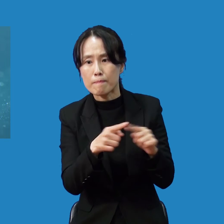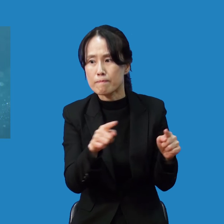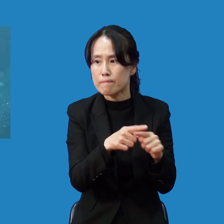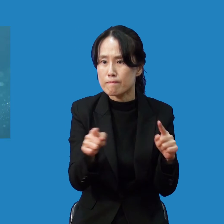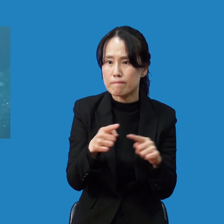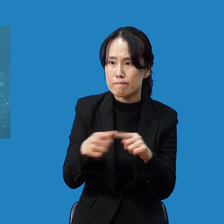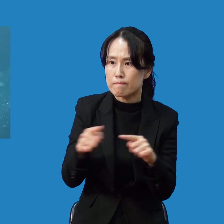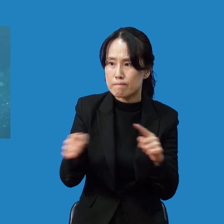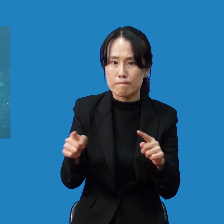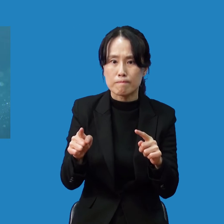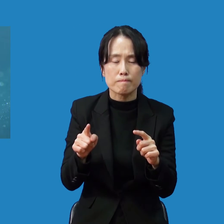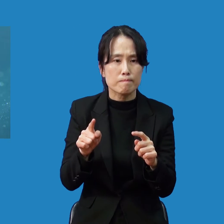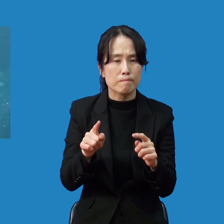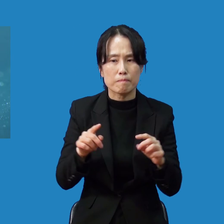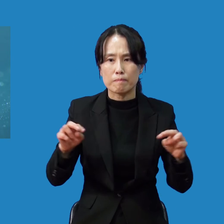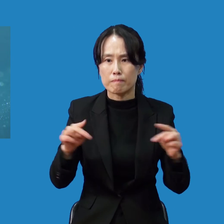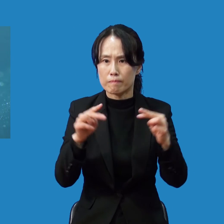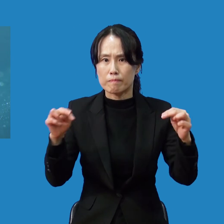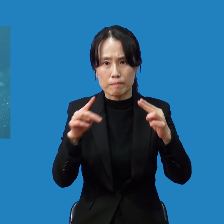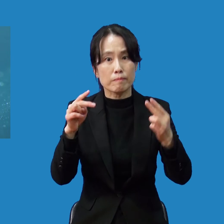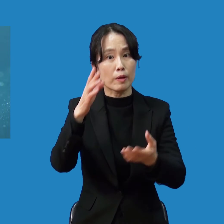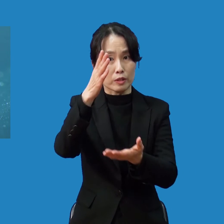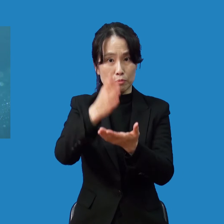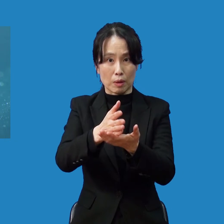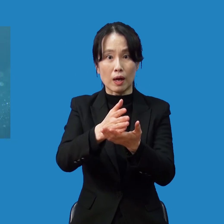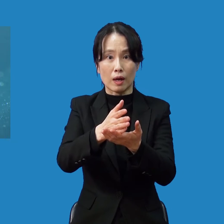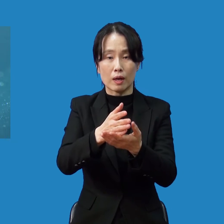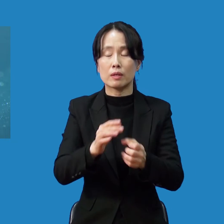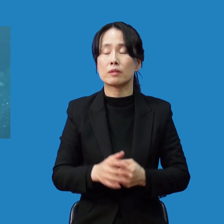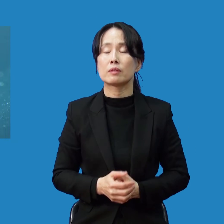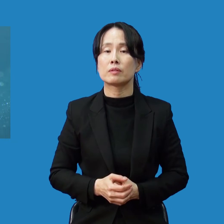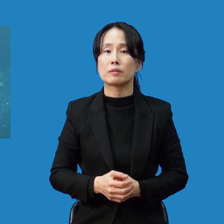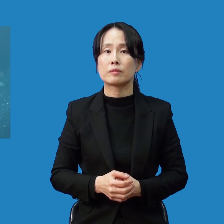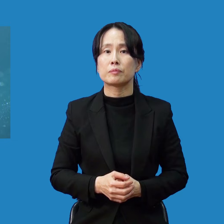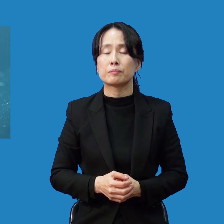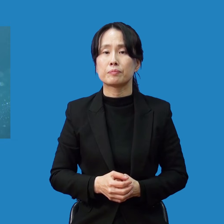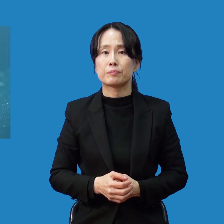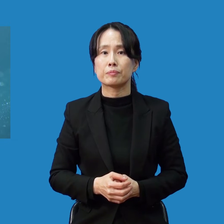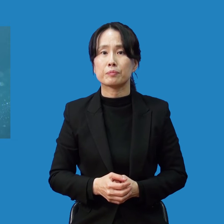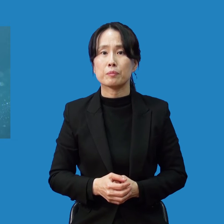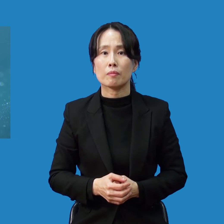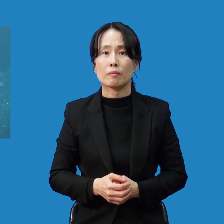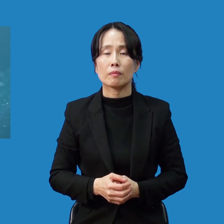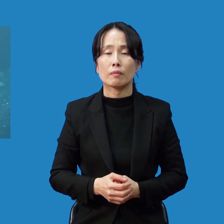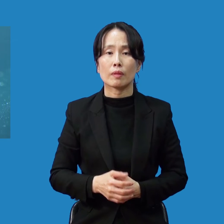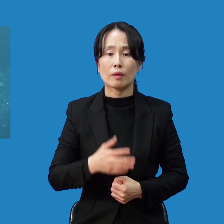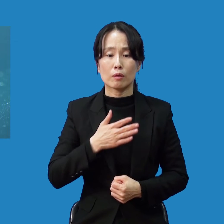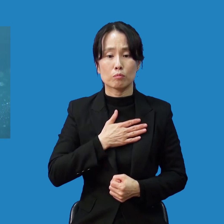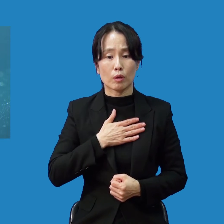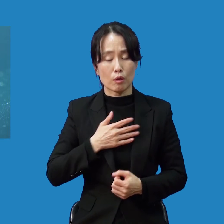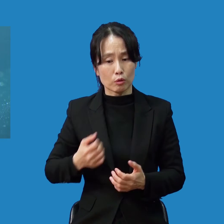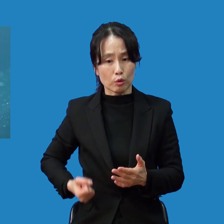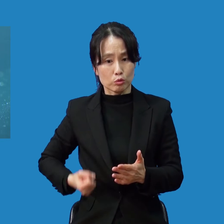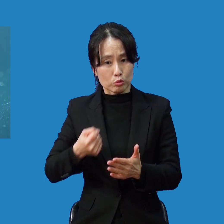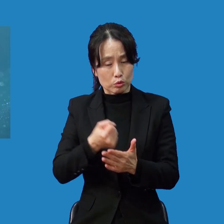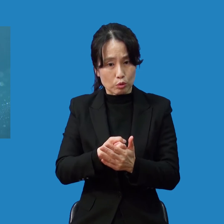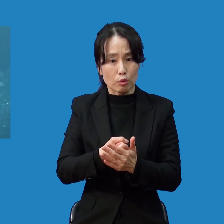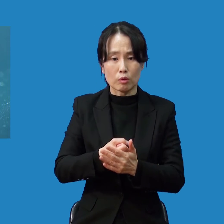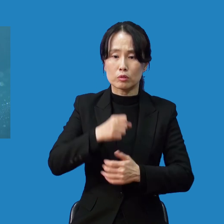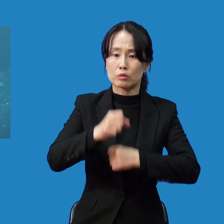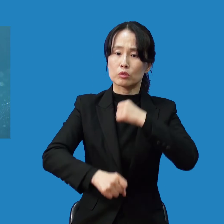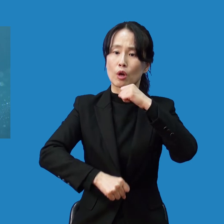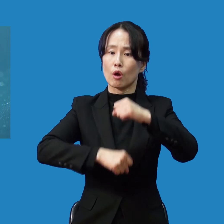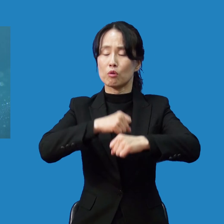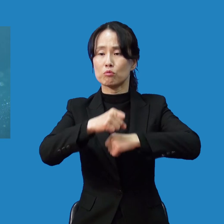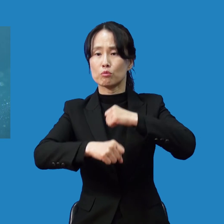안 된다. 그렇게 말씀을 드렸습니다. 그러면 자기가 결정해서 자유롭게 이렇게 행동을